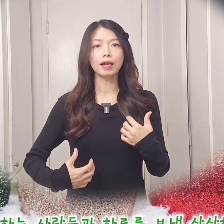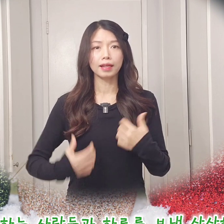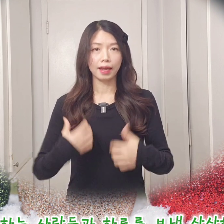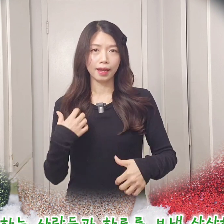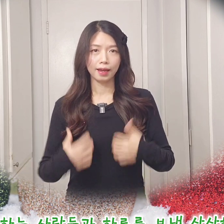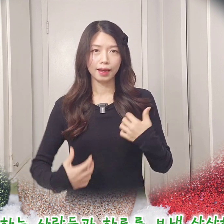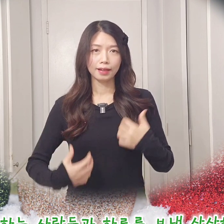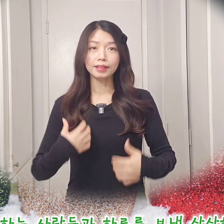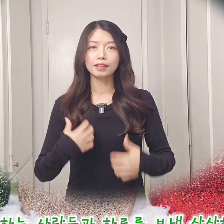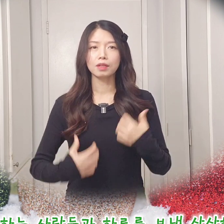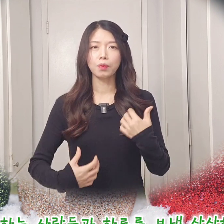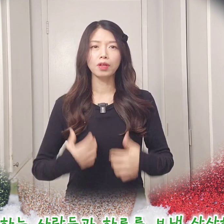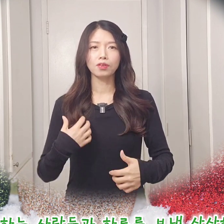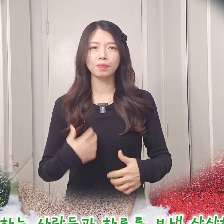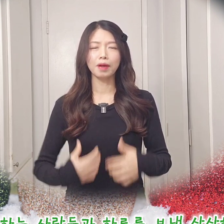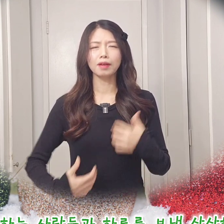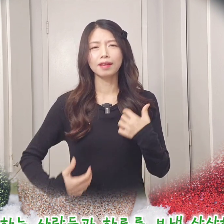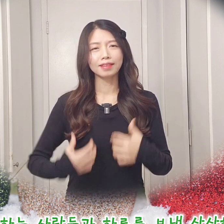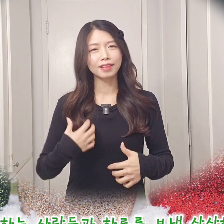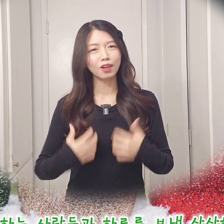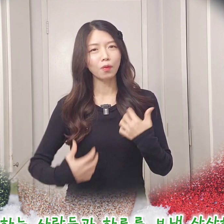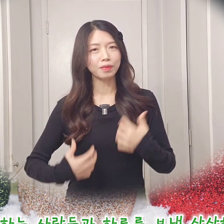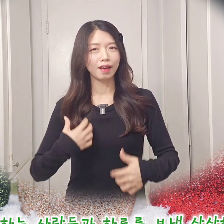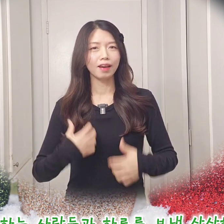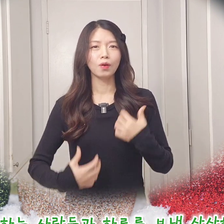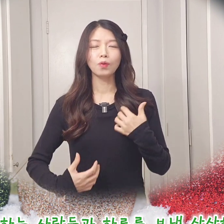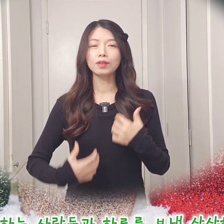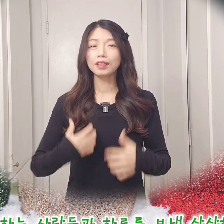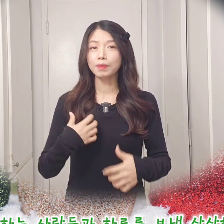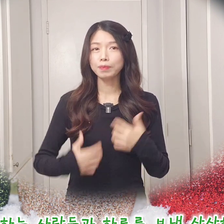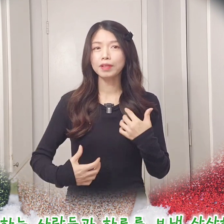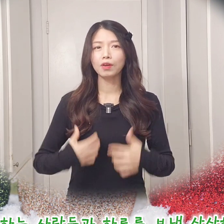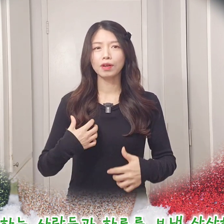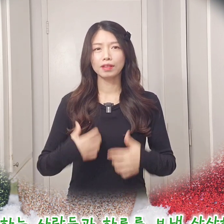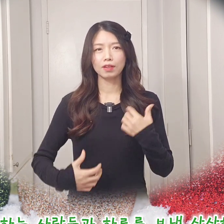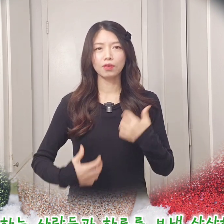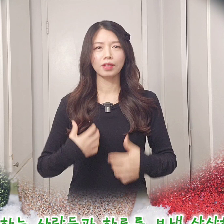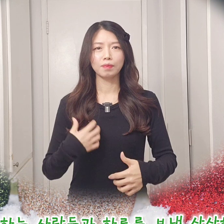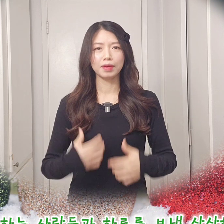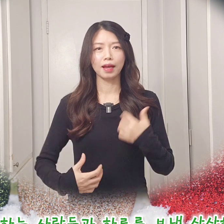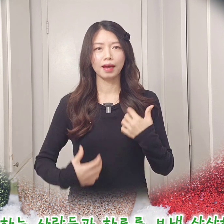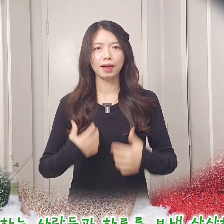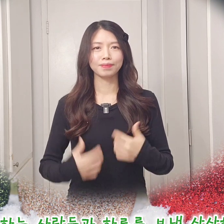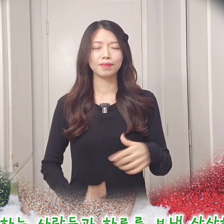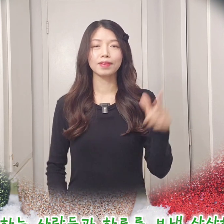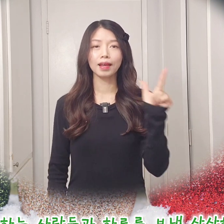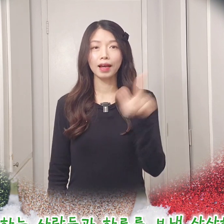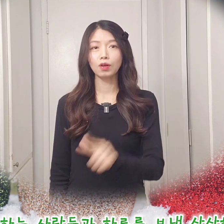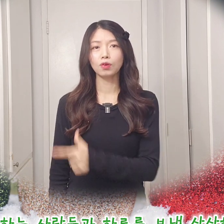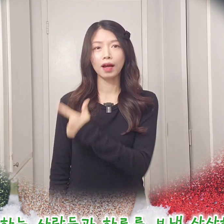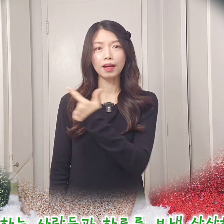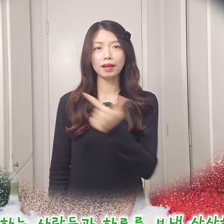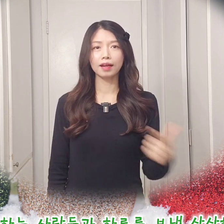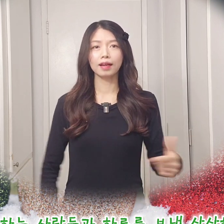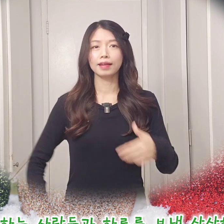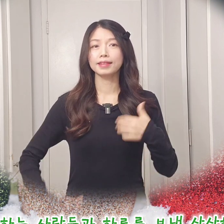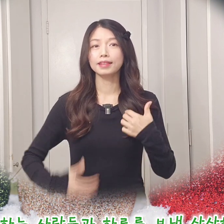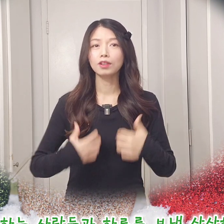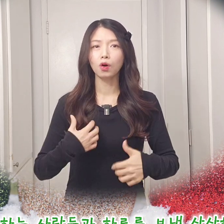엇갈리게 긋듯이 표현해 주시면 즐겁다 혹은 기쁘다라고 한 뜻의 수어가 됩니다. 하루가